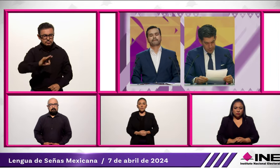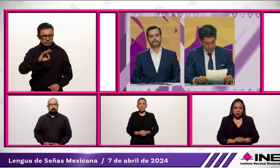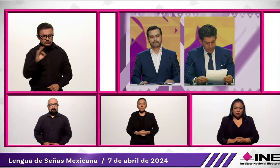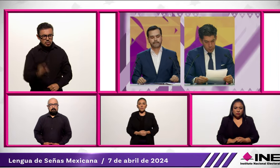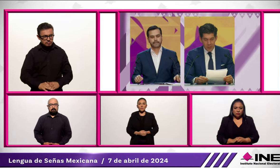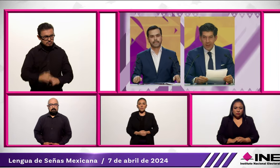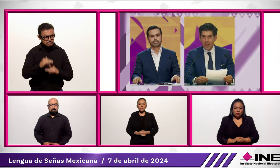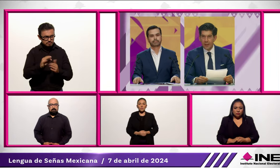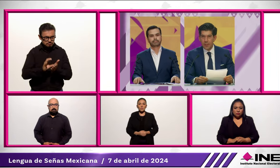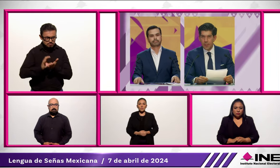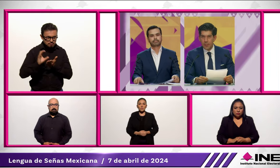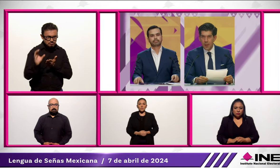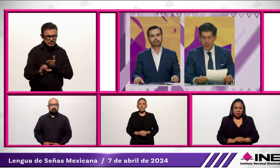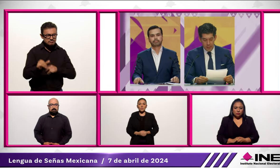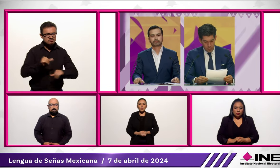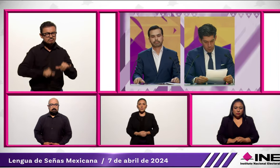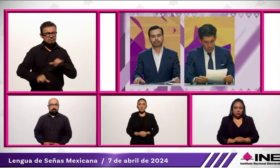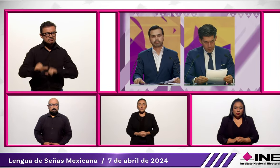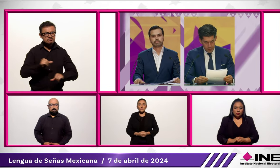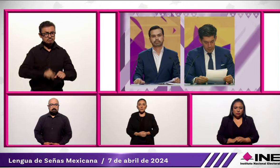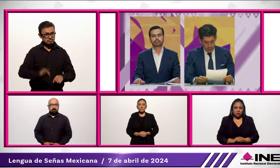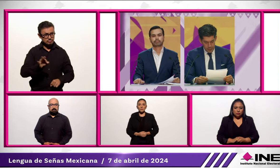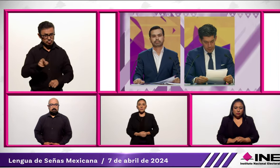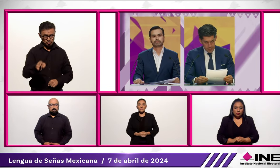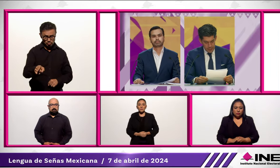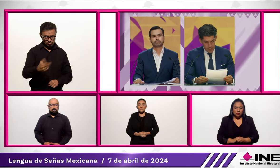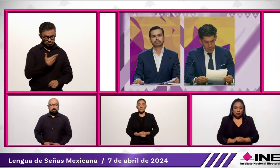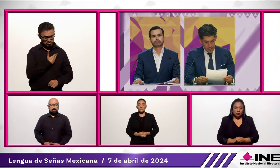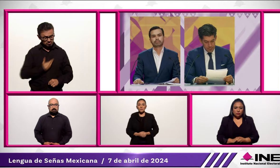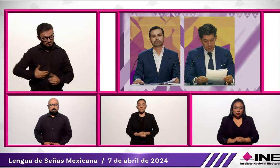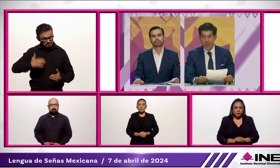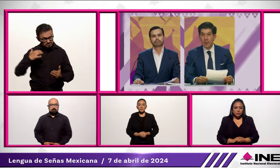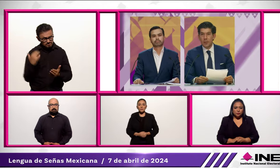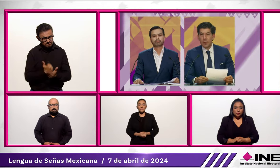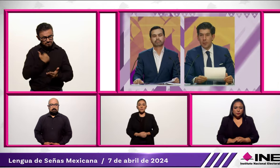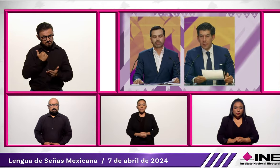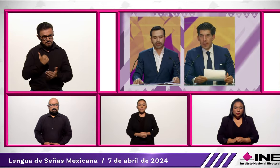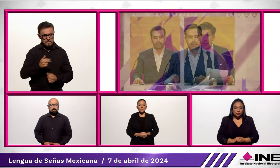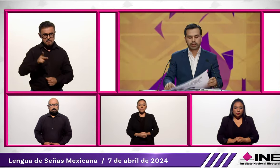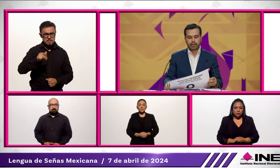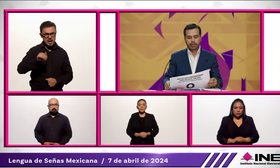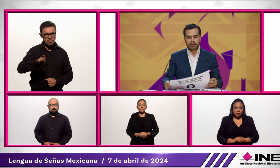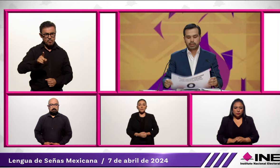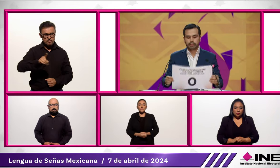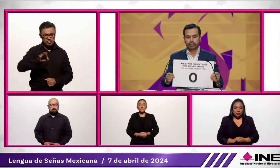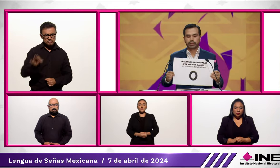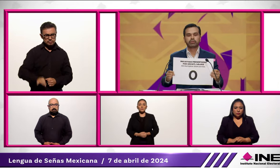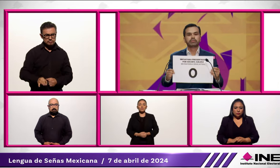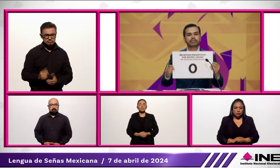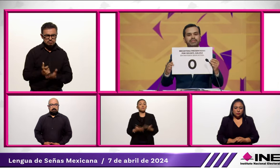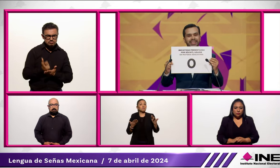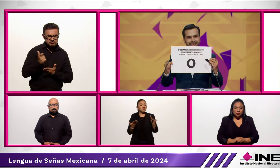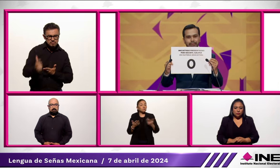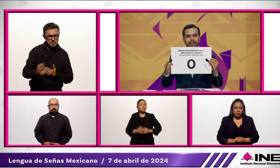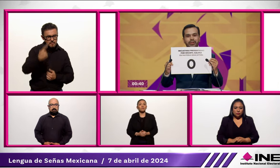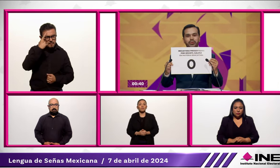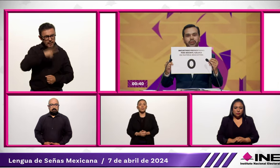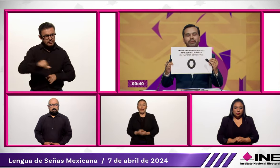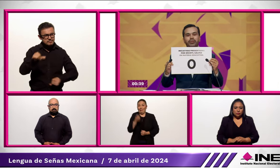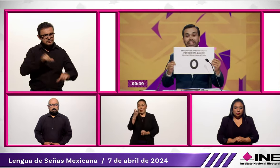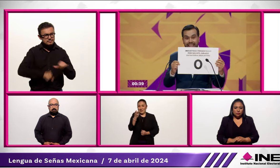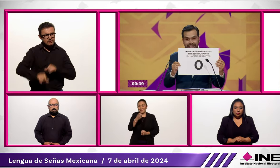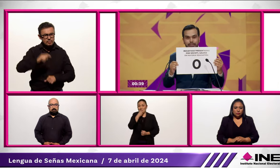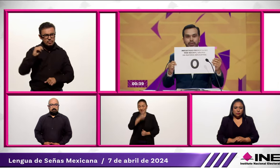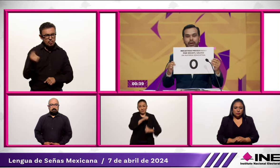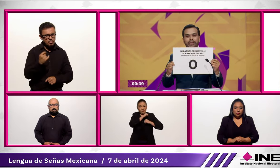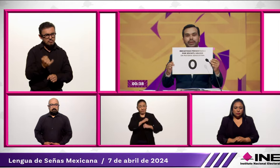de la República, ¿qué porcentaje del PIB se compromete a invertir en ciencia e investigación? Candidato Méndez. Bueno, y hablando de